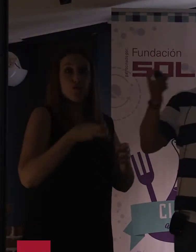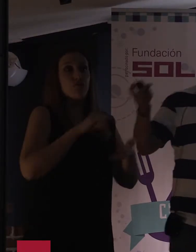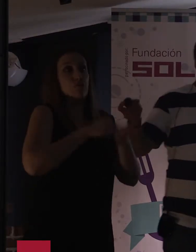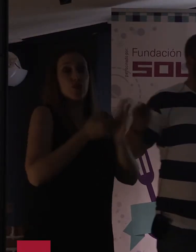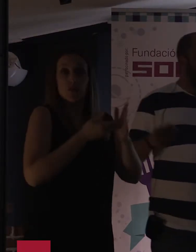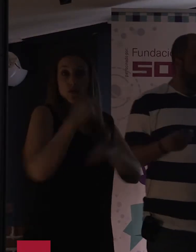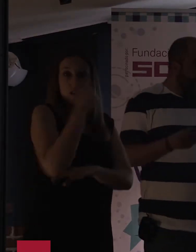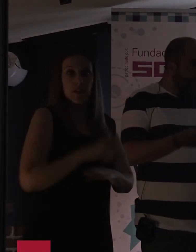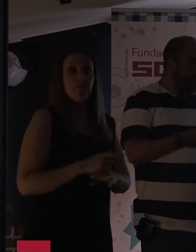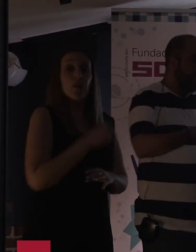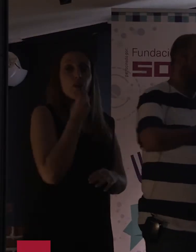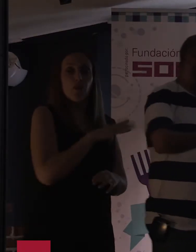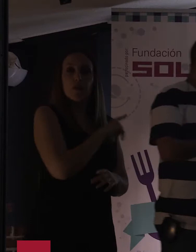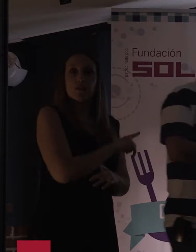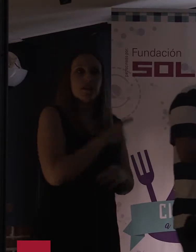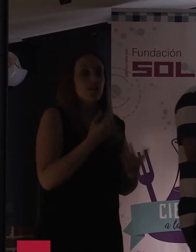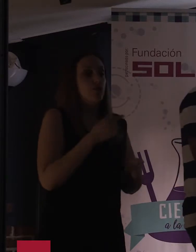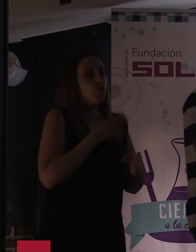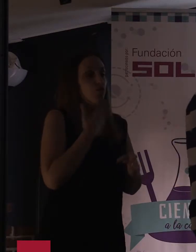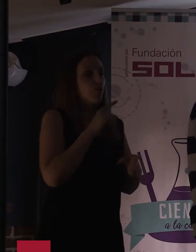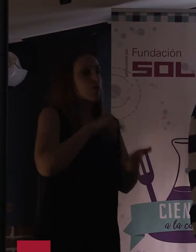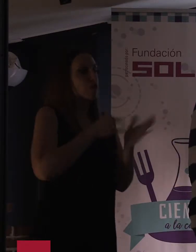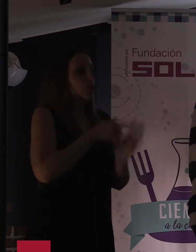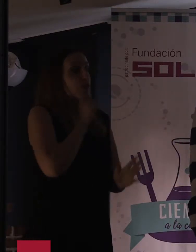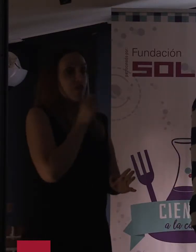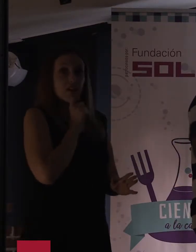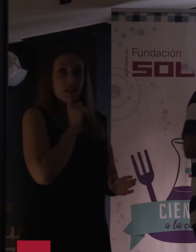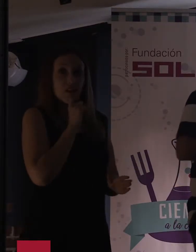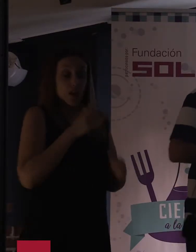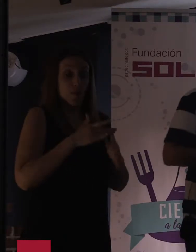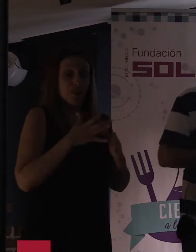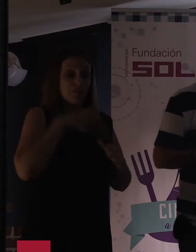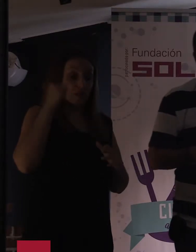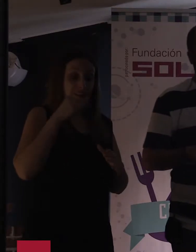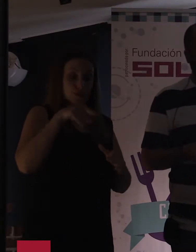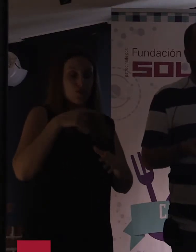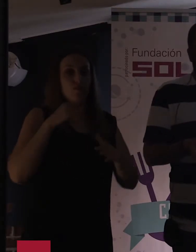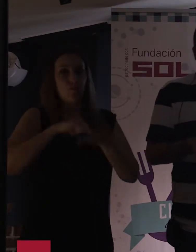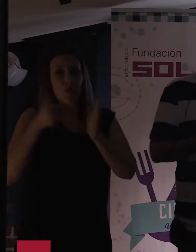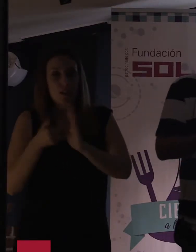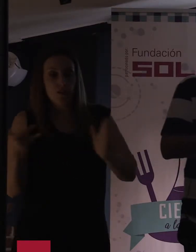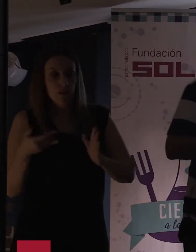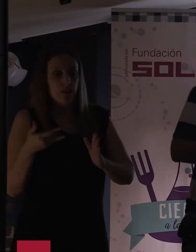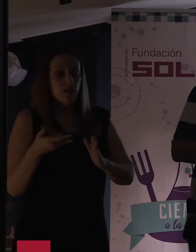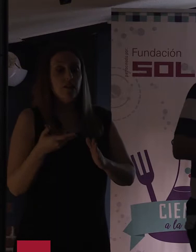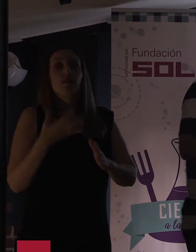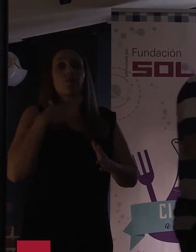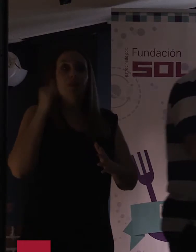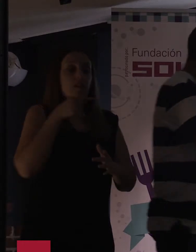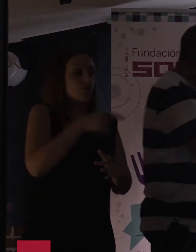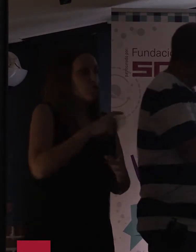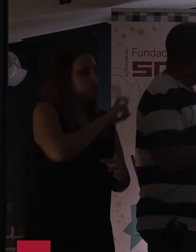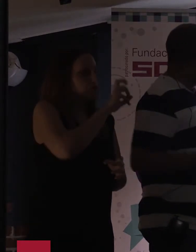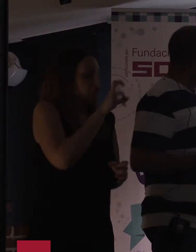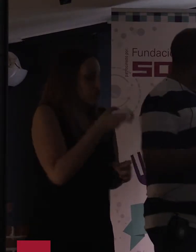es tan complejo, por el camino generas tecnología que te va a permitir resolver problemas más sencillos. Y al final, eso está muy bien, ¿vale?